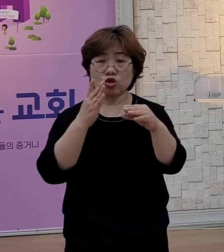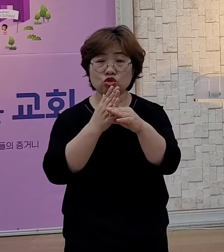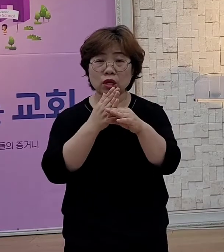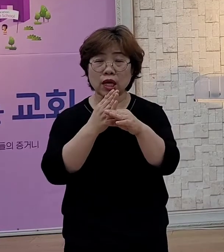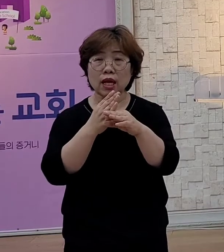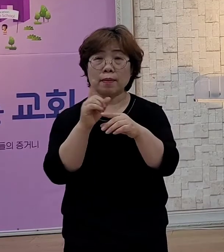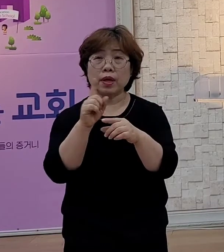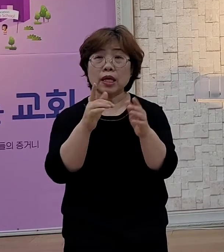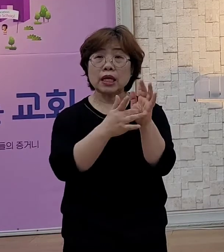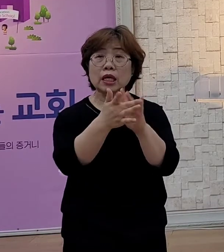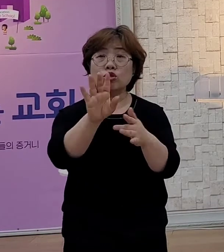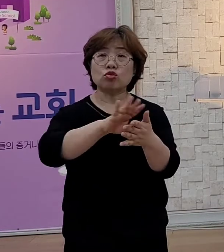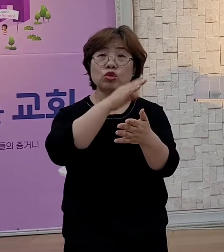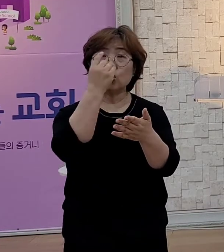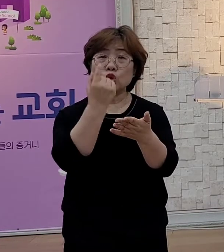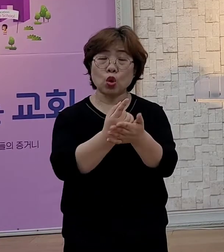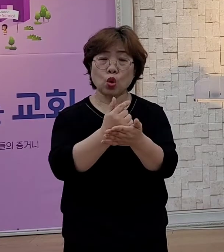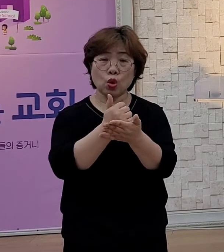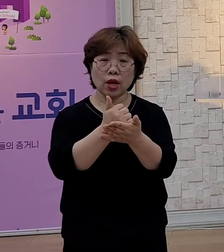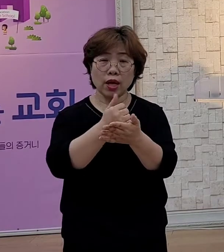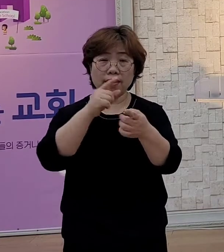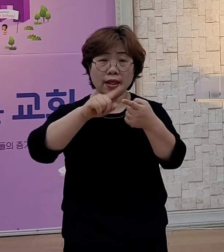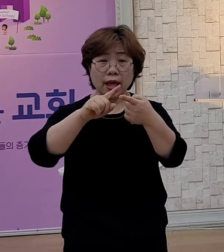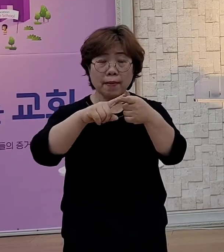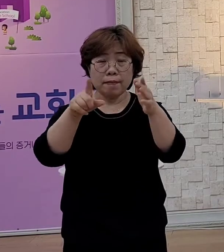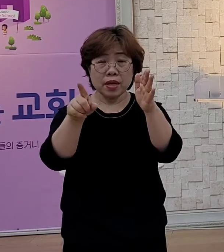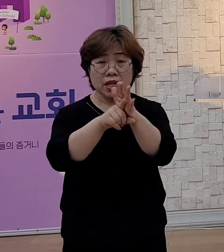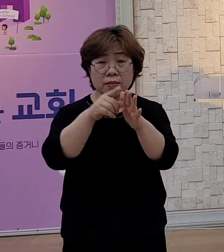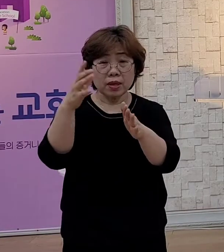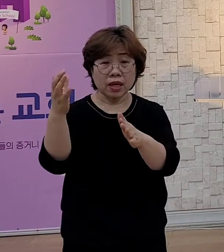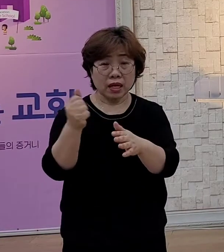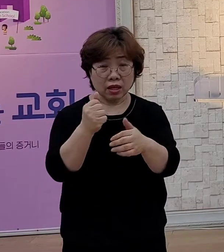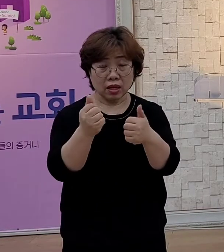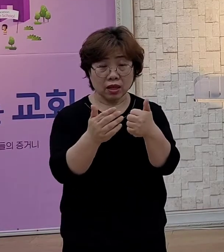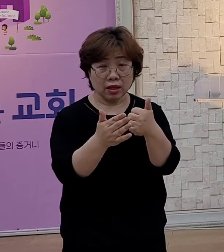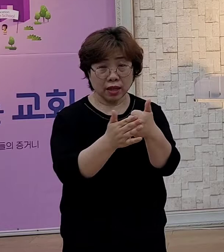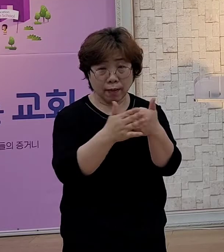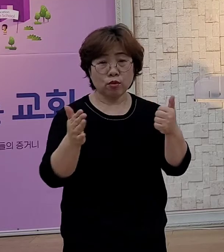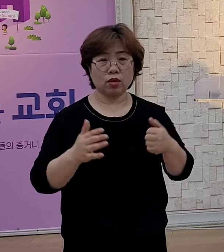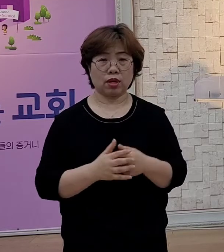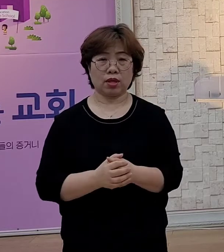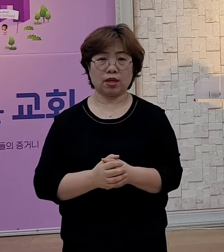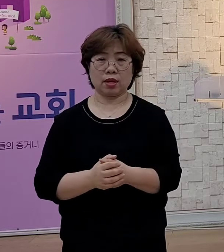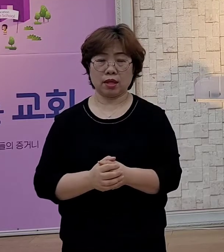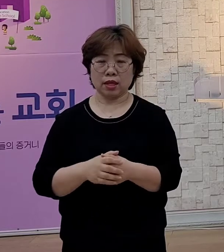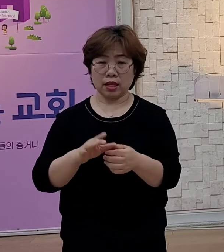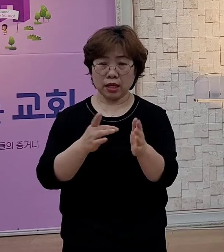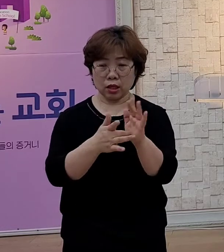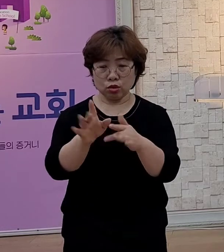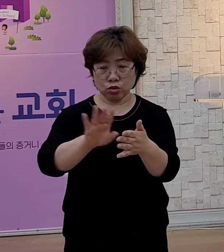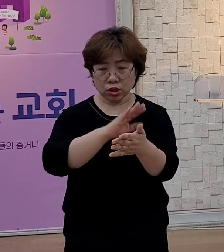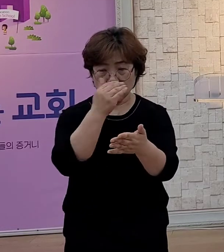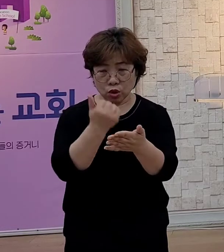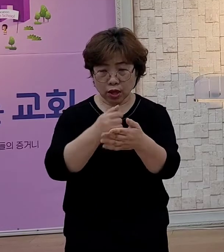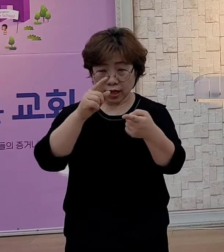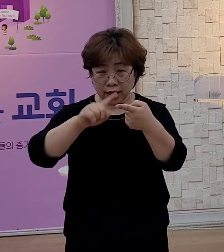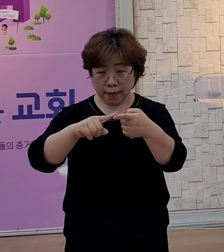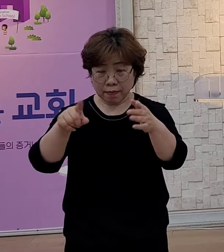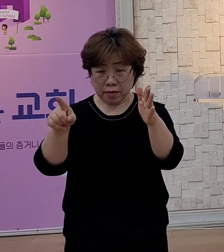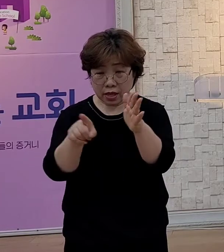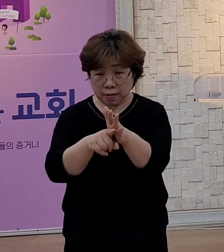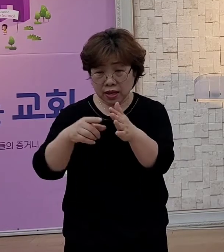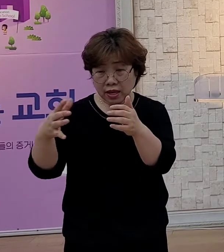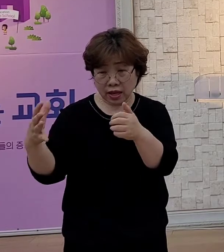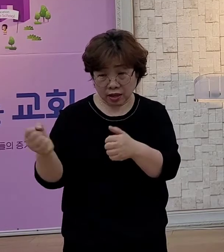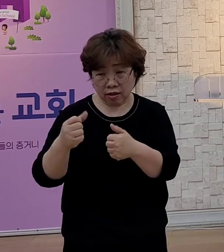예수 그리스도에 대한 믿음을 너희가 가졌으니 이 구절이 아주 중요합니다. 예수 그리스도에